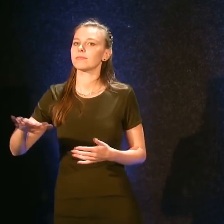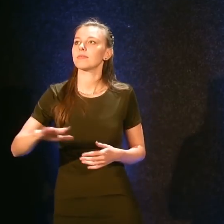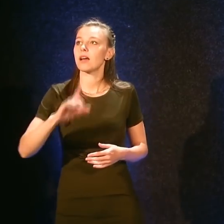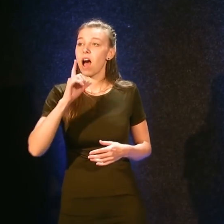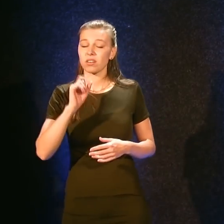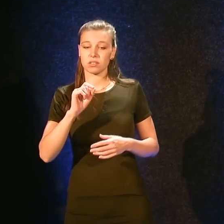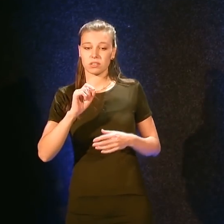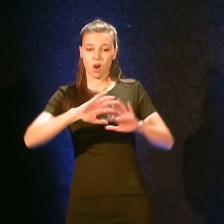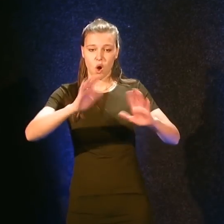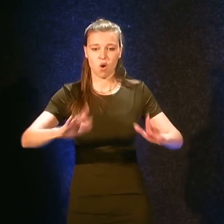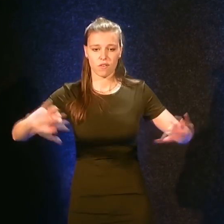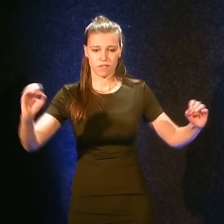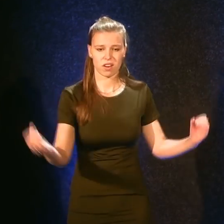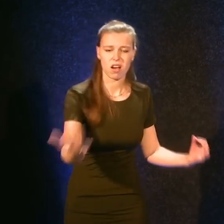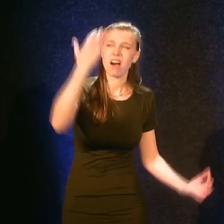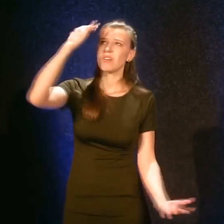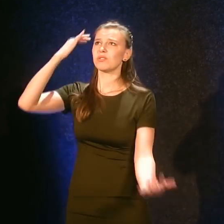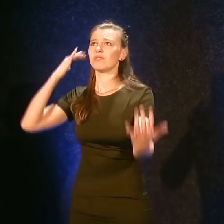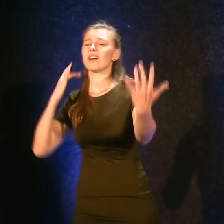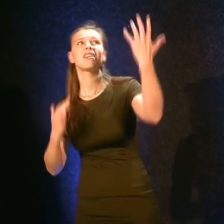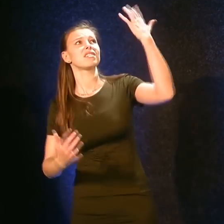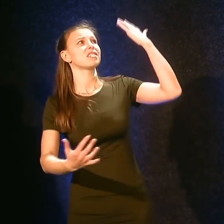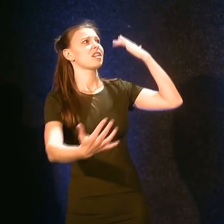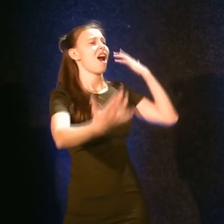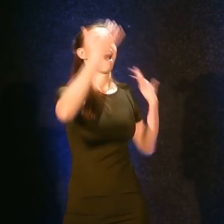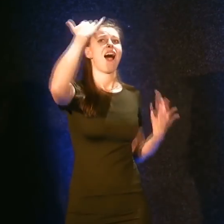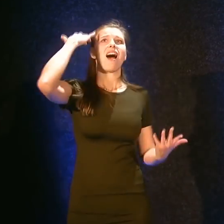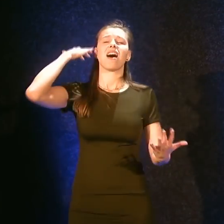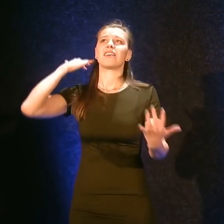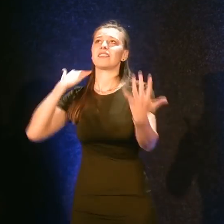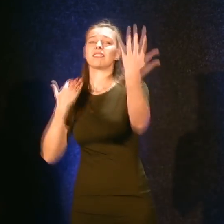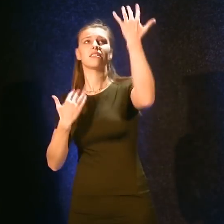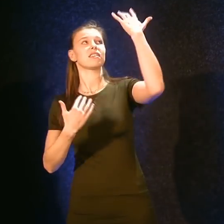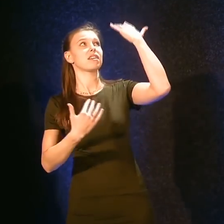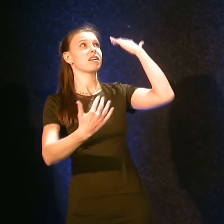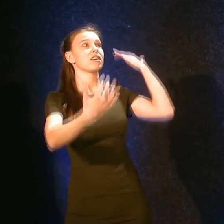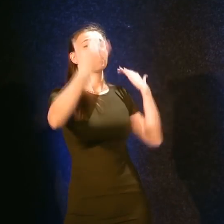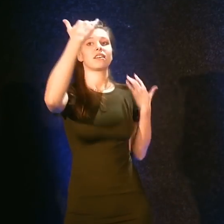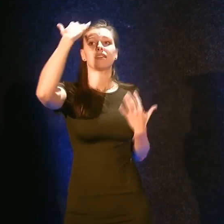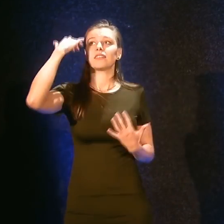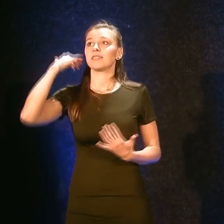En als de golven overslaan,